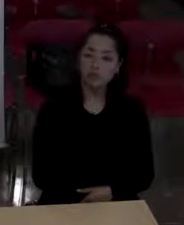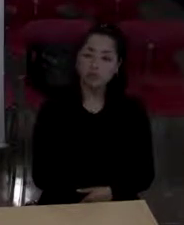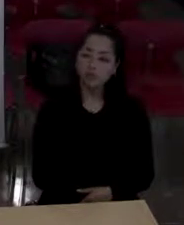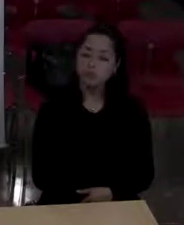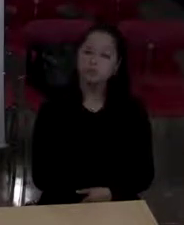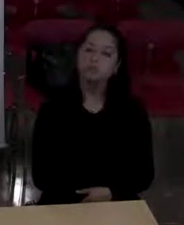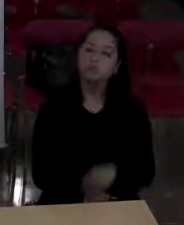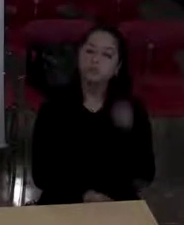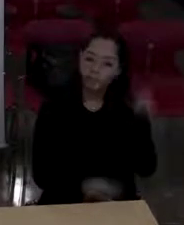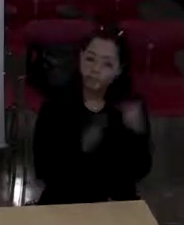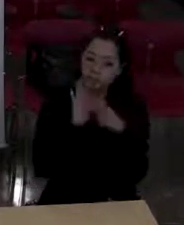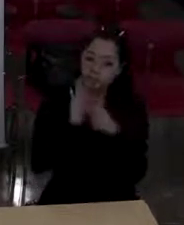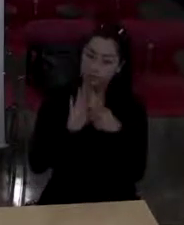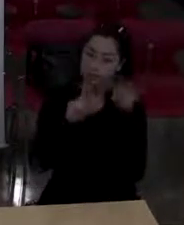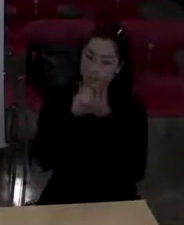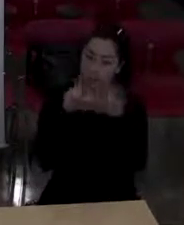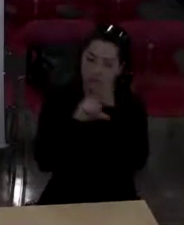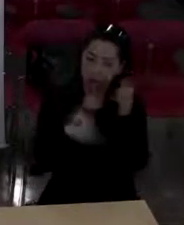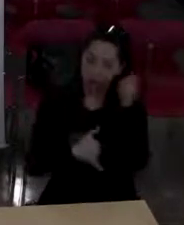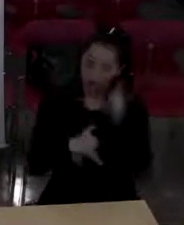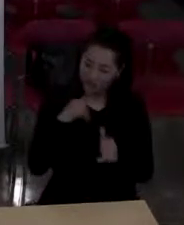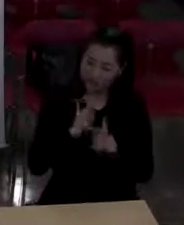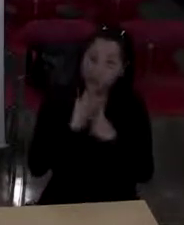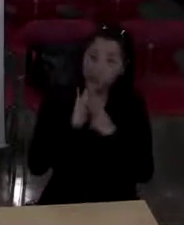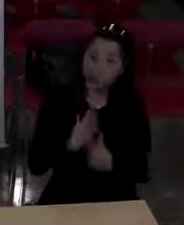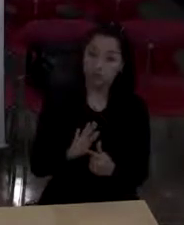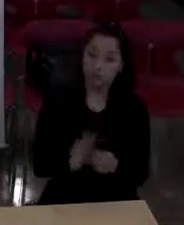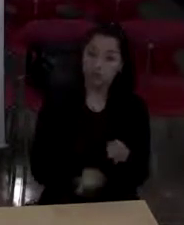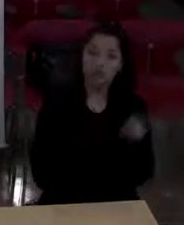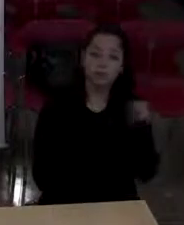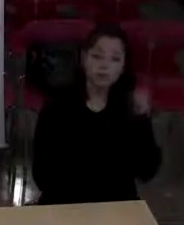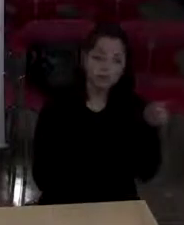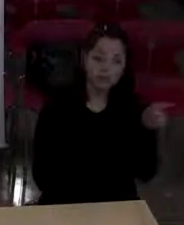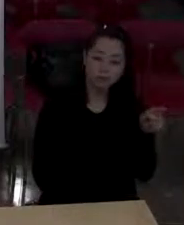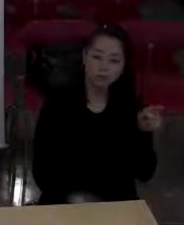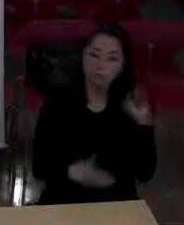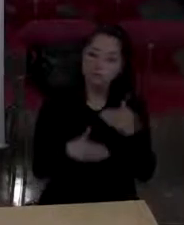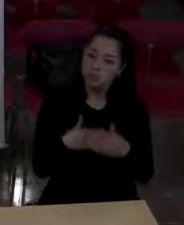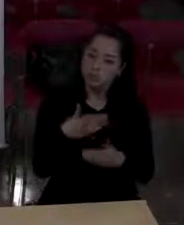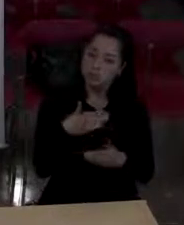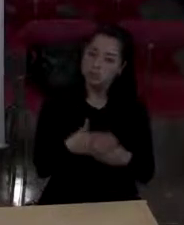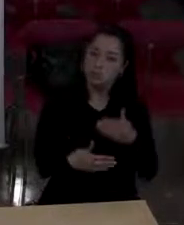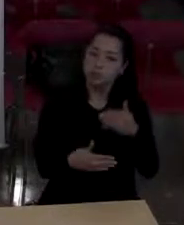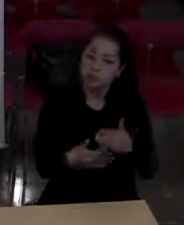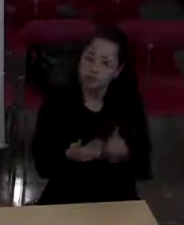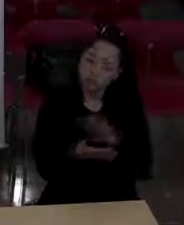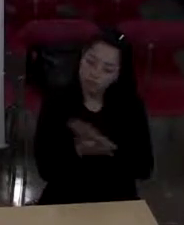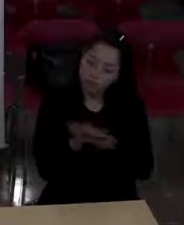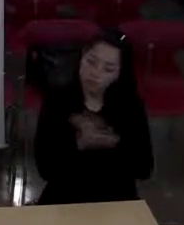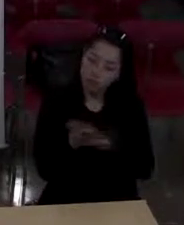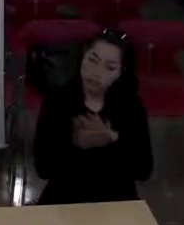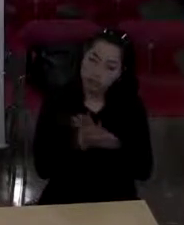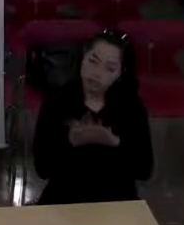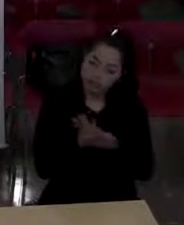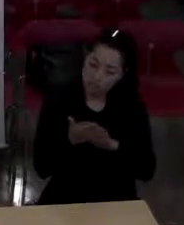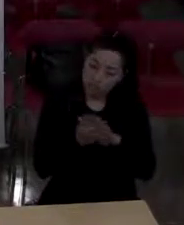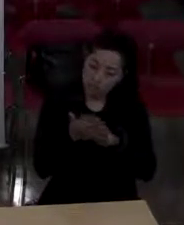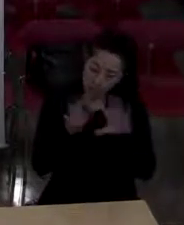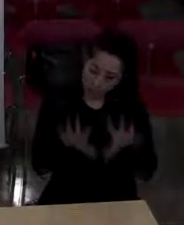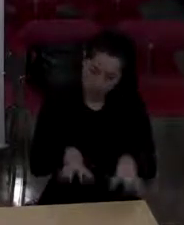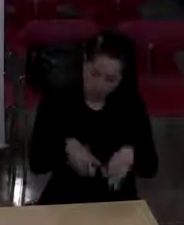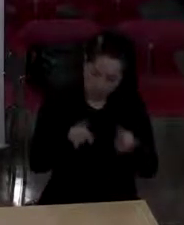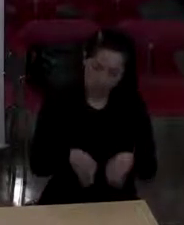Y en este tercer y último video vemos cómo para la adquisición de esa lengua de señas, por ejemplo en Estados Unidos y también